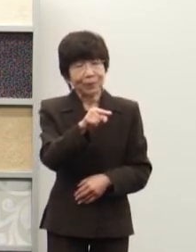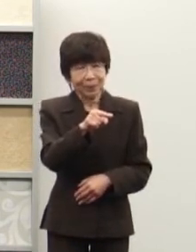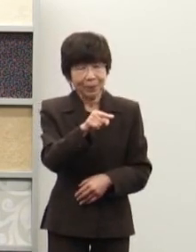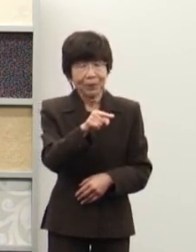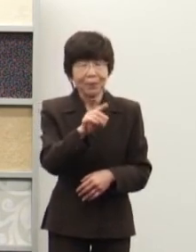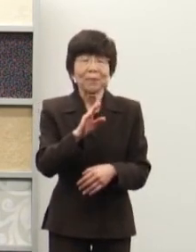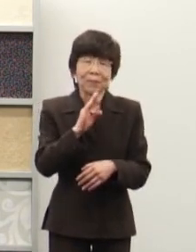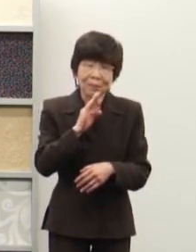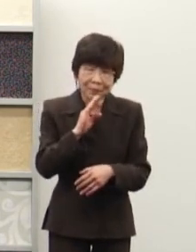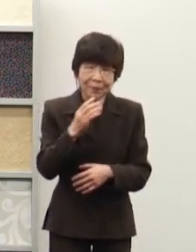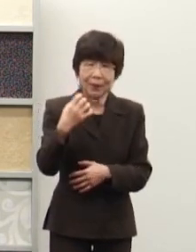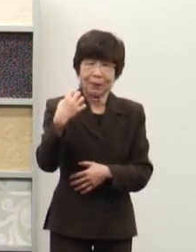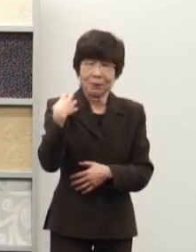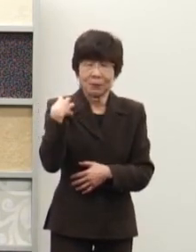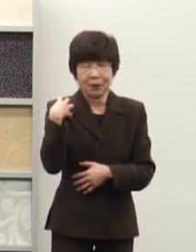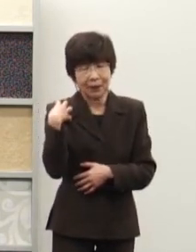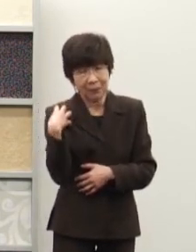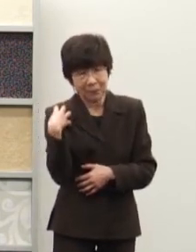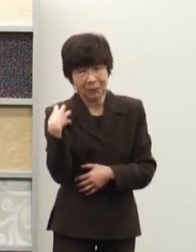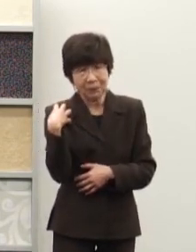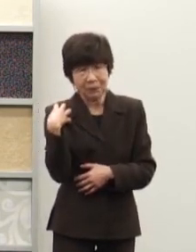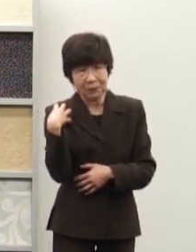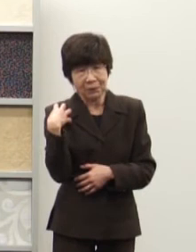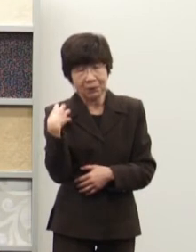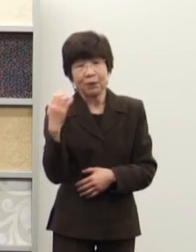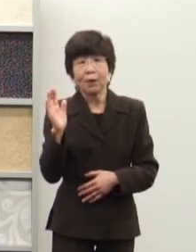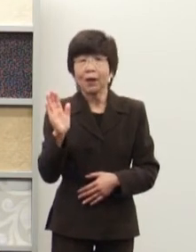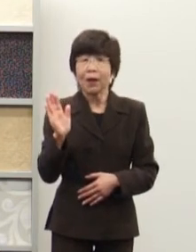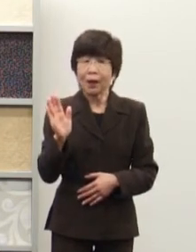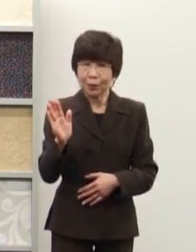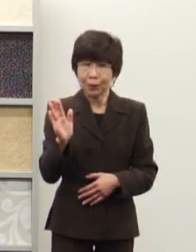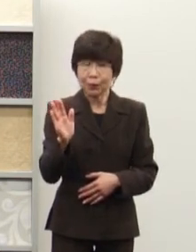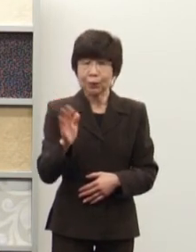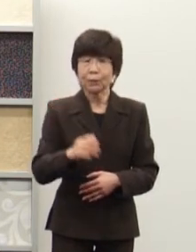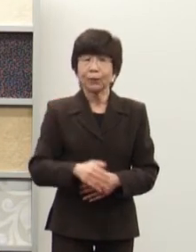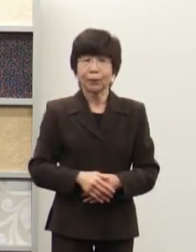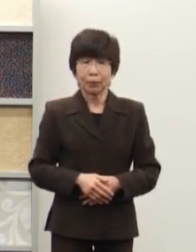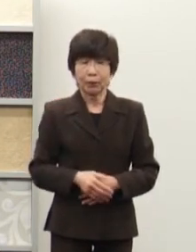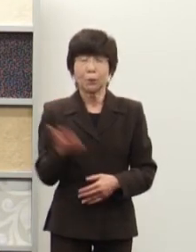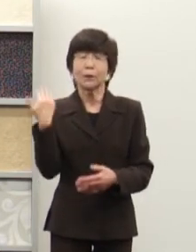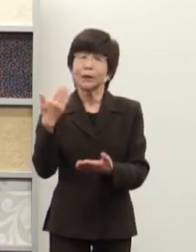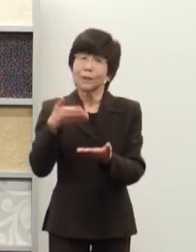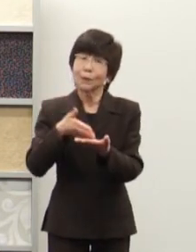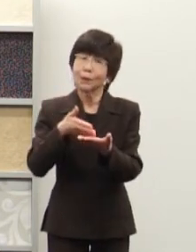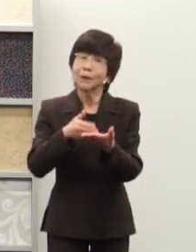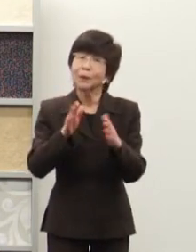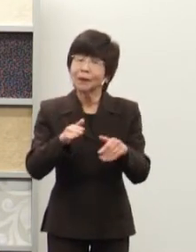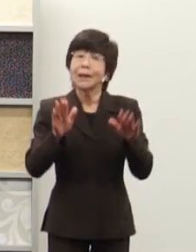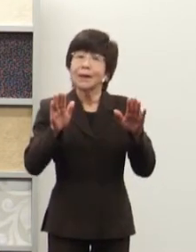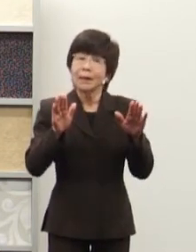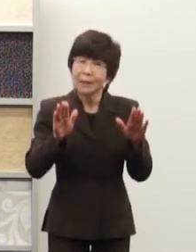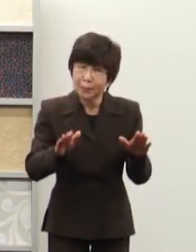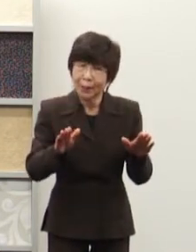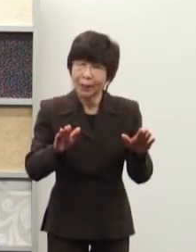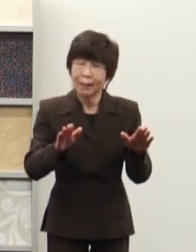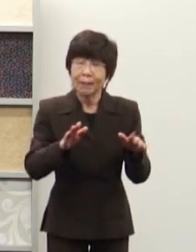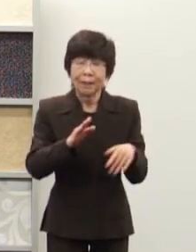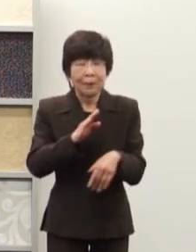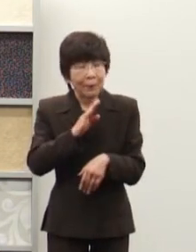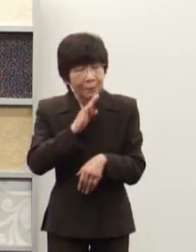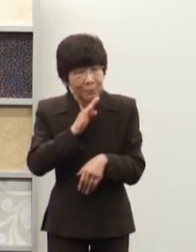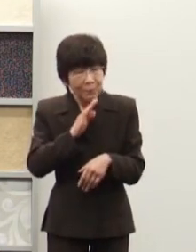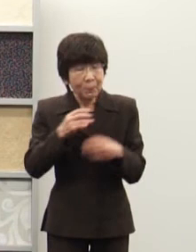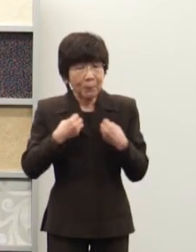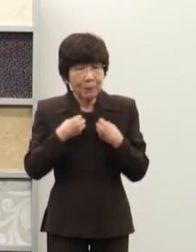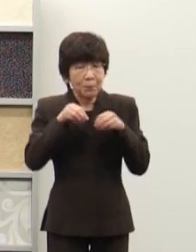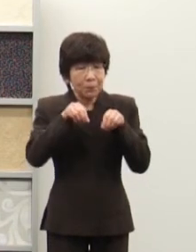ことにはなりうる、わけでありますが、まあ、ただ先ほど申し上げましたように、その今がですね、子ども、